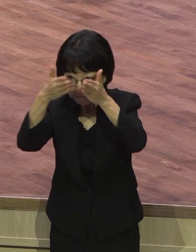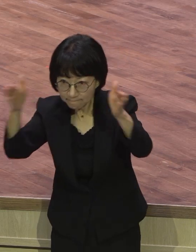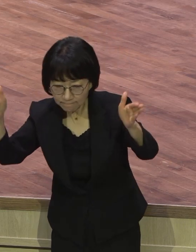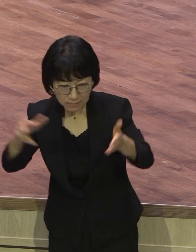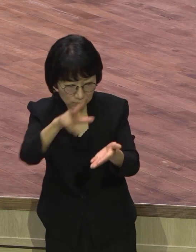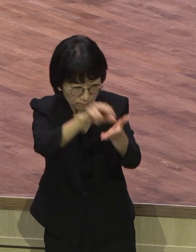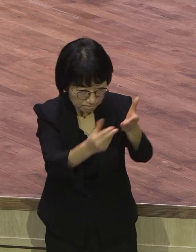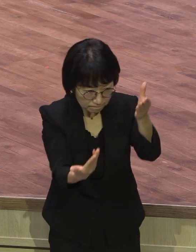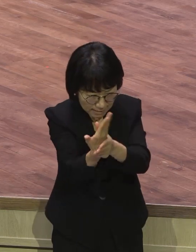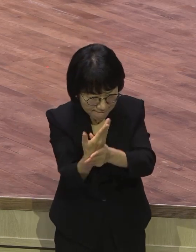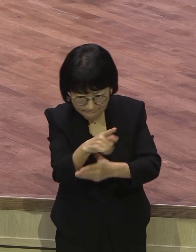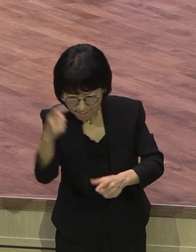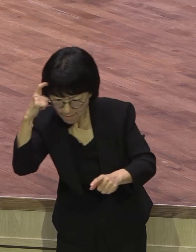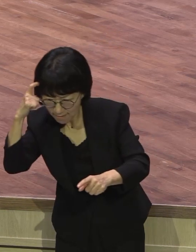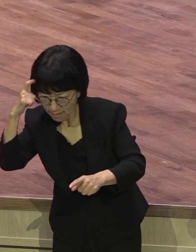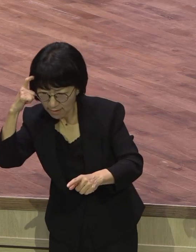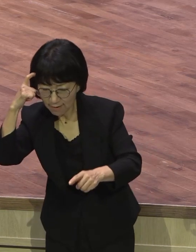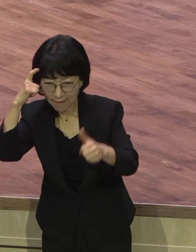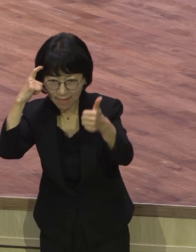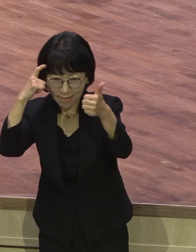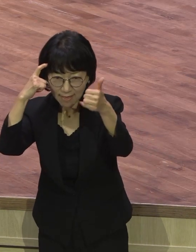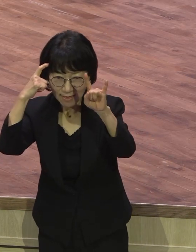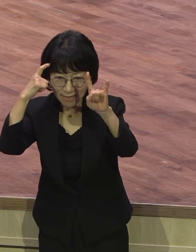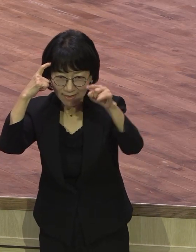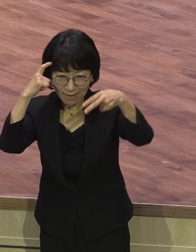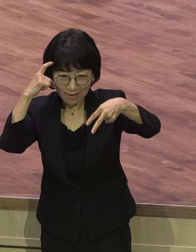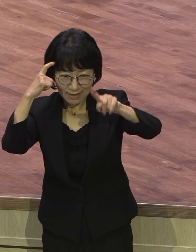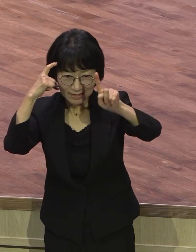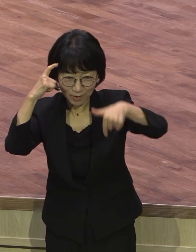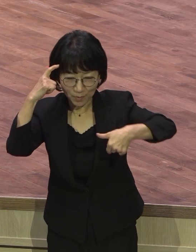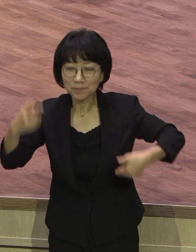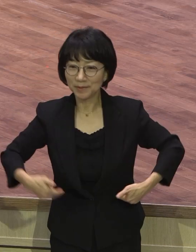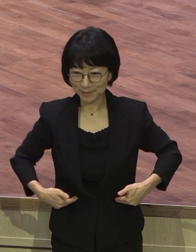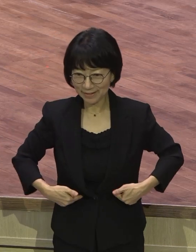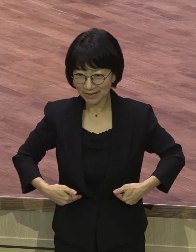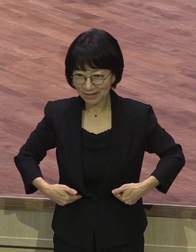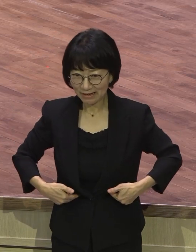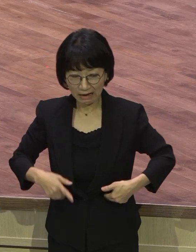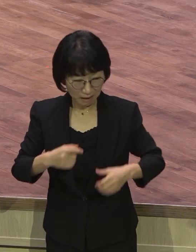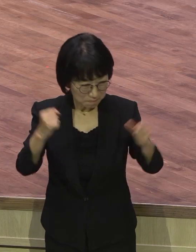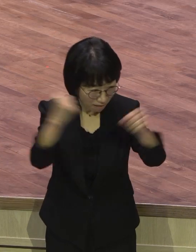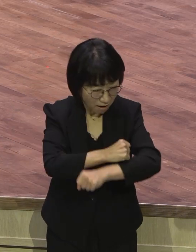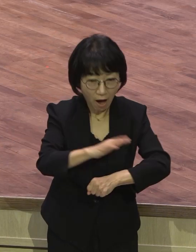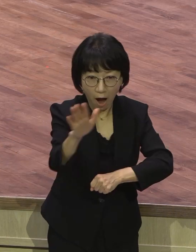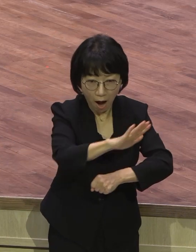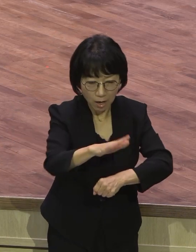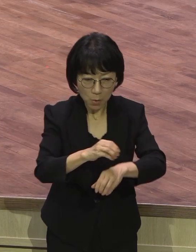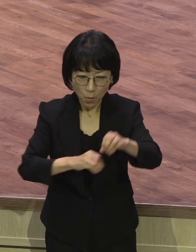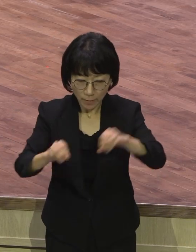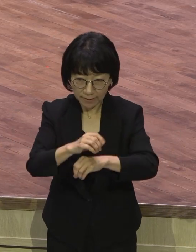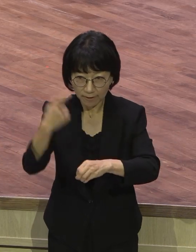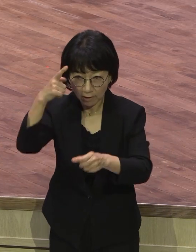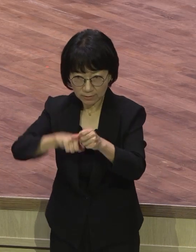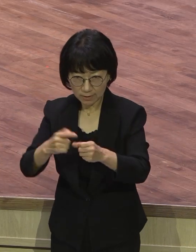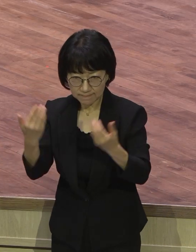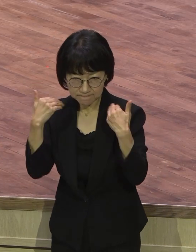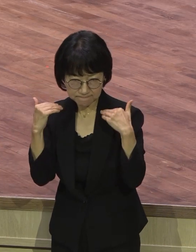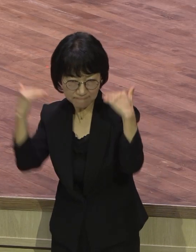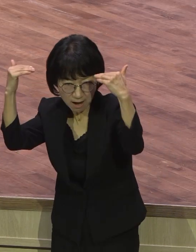사건을 해석할 수 있어야 돼요. 망한 것 같습니까? 망한 것 아니에요. 영적 성장을 기회로 삼으시기 바랍니다.